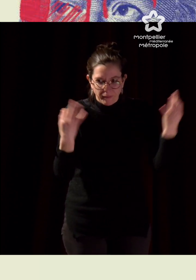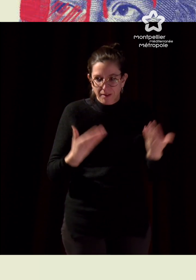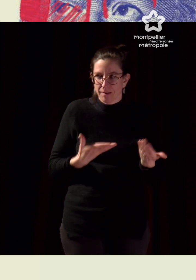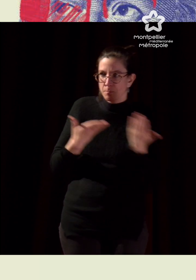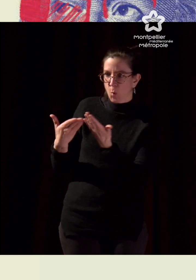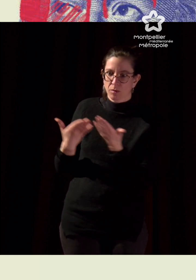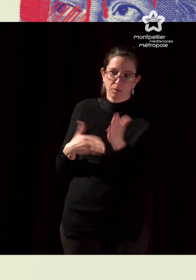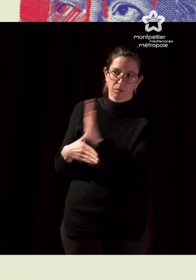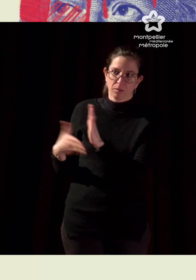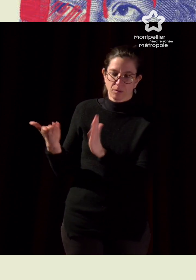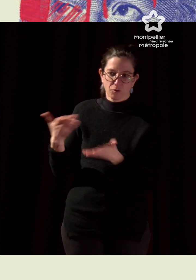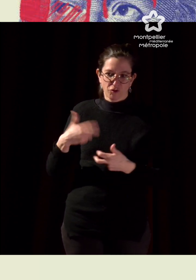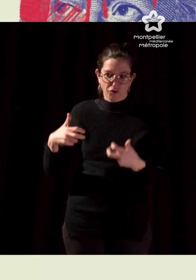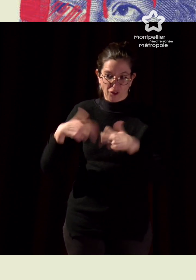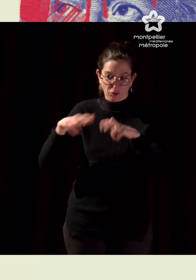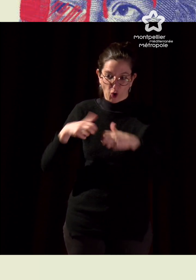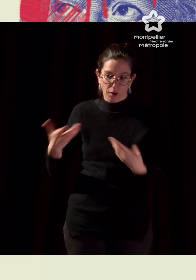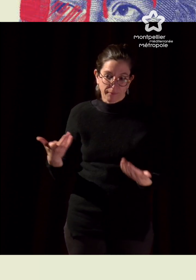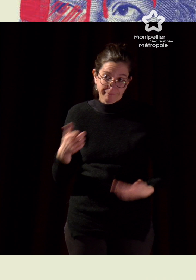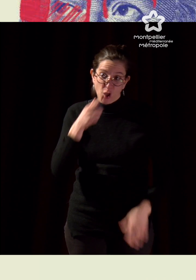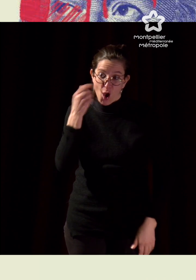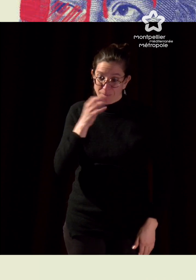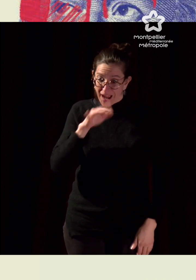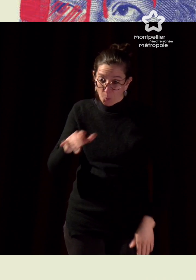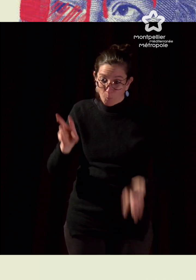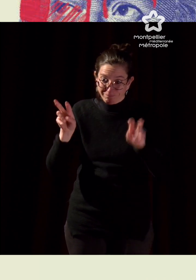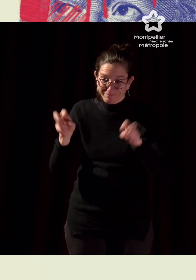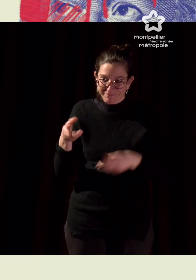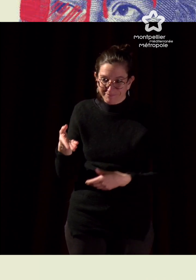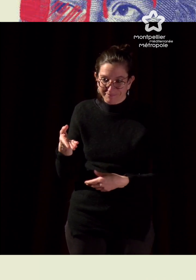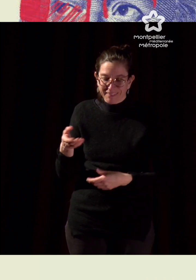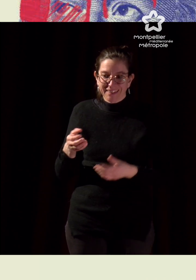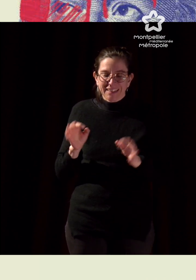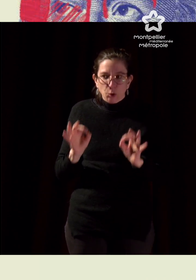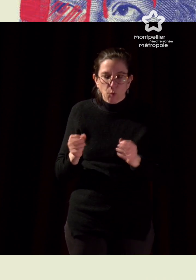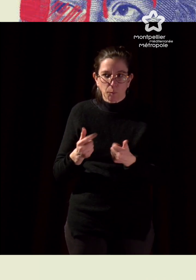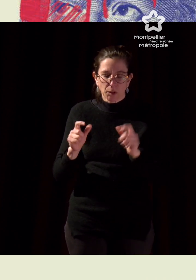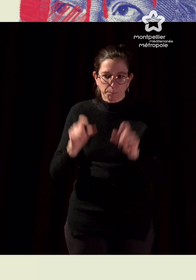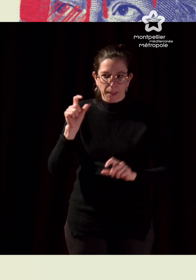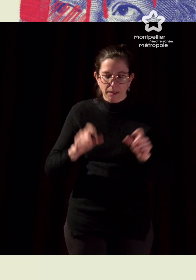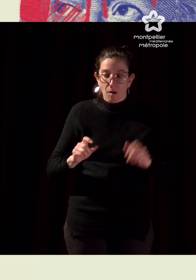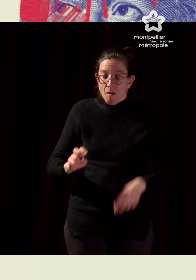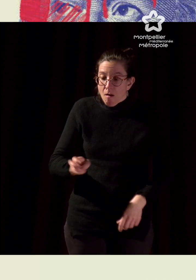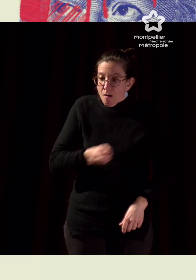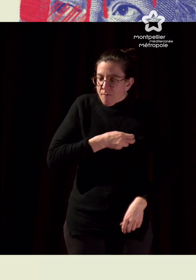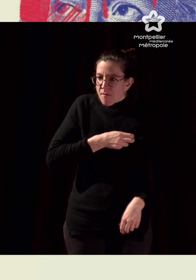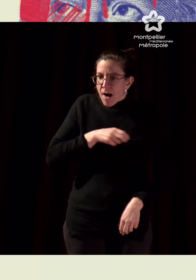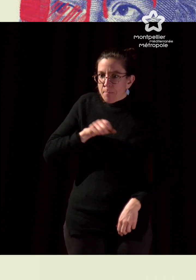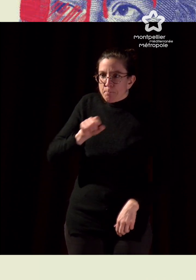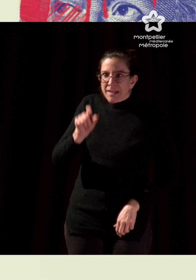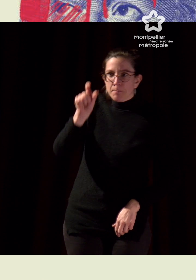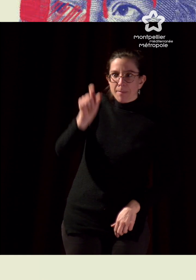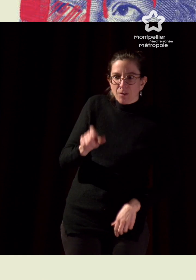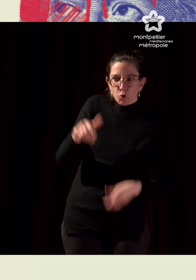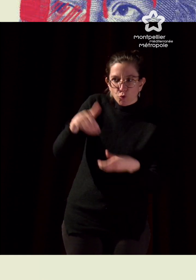termes d'ADN, parce qu'il y a plusieurs personnes qui se disent ça pourrait être enfin le fameux Denisova. On ne sait